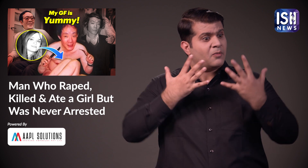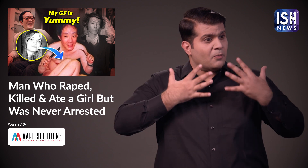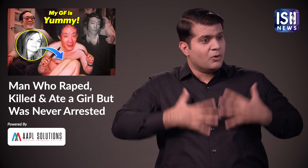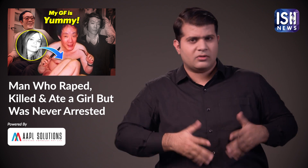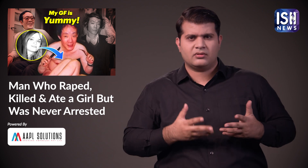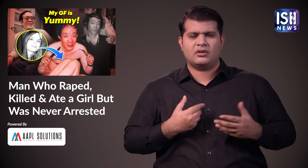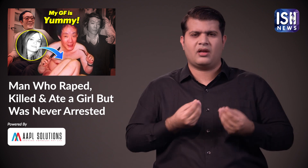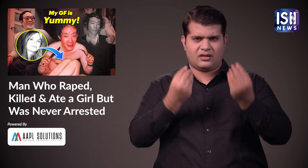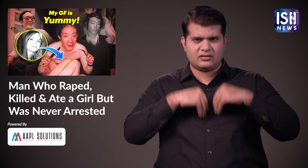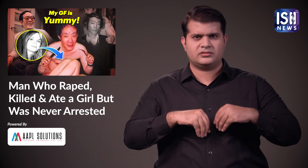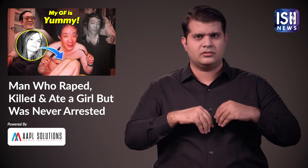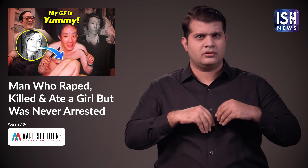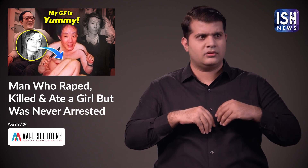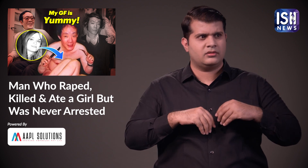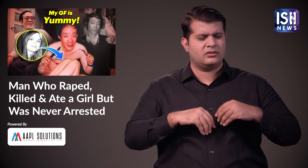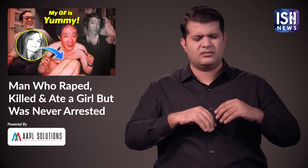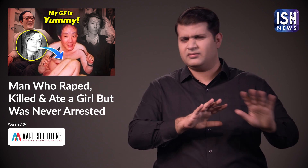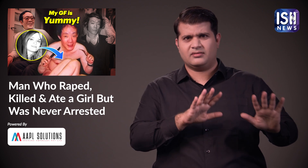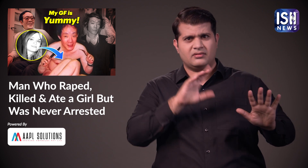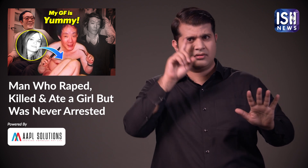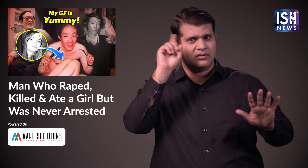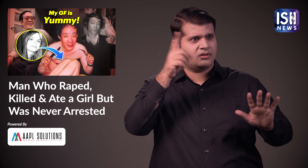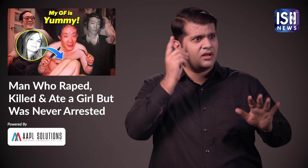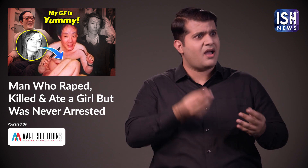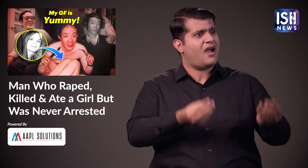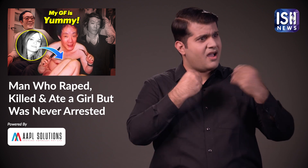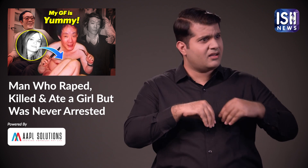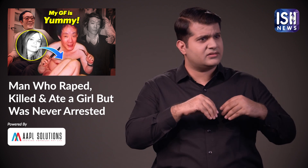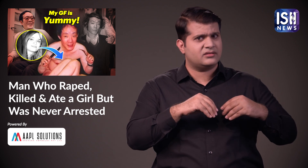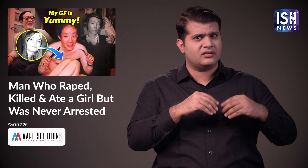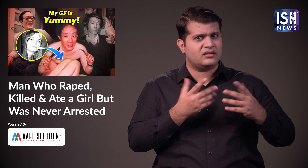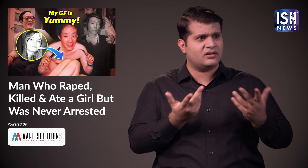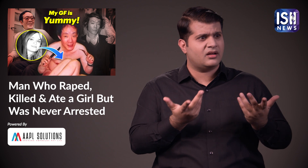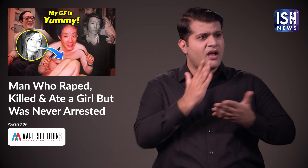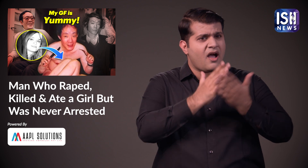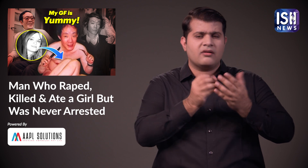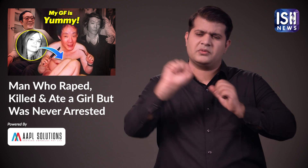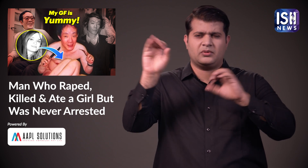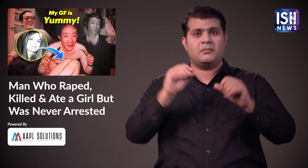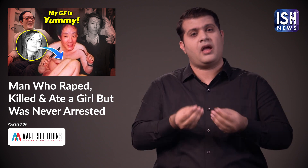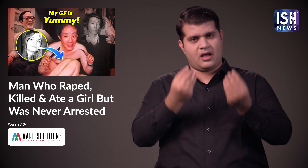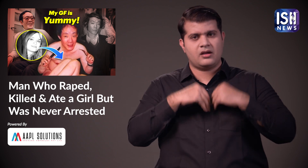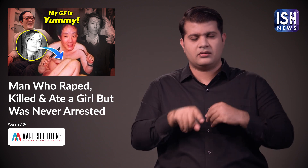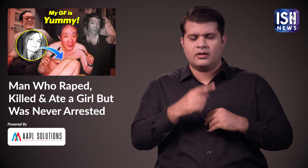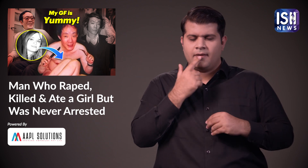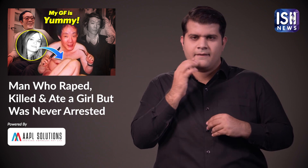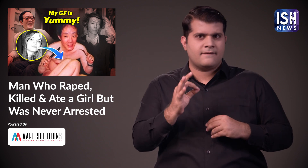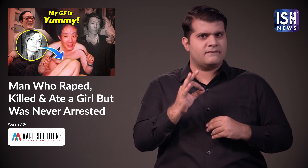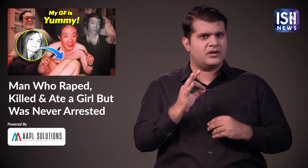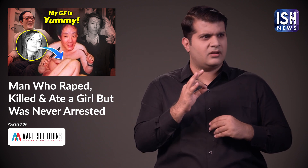सगावा ने उन्हें बताया कि उसने शरीर के अंगों को खा लिया है। पुलिस हैरान रह गई और उन्हें विश्वास नहीं हो रहा था। उसने कहा कि उसने बचे हुए हिस्सों को फेंक दिया और